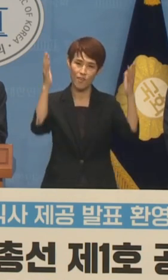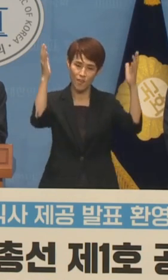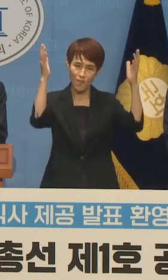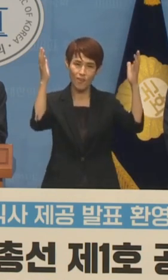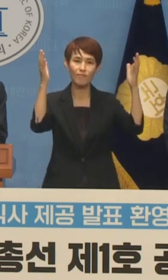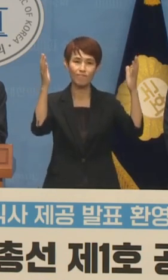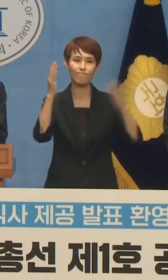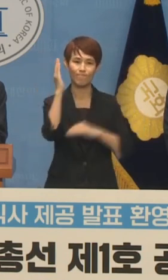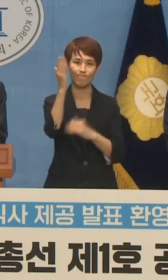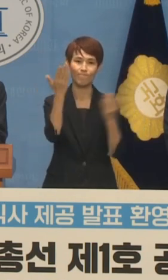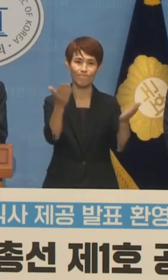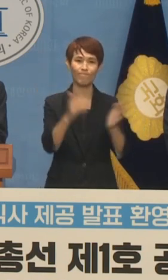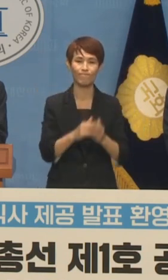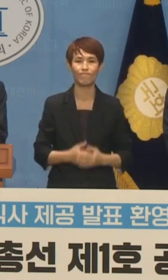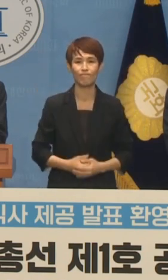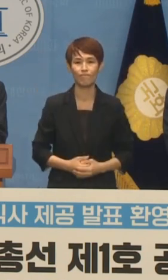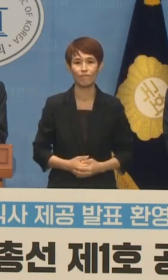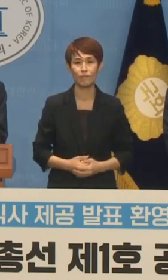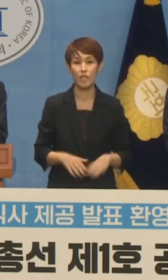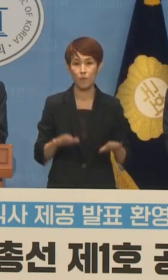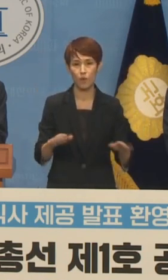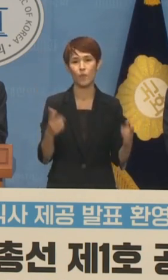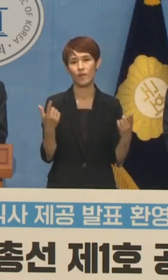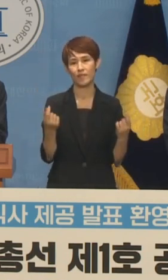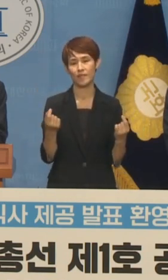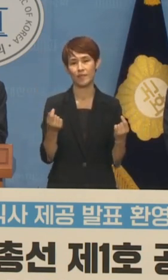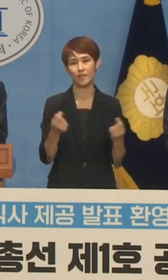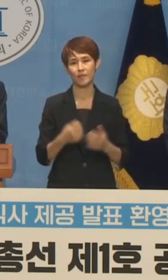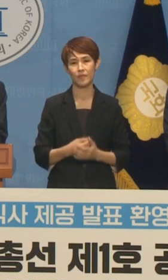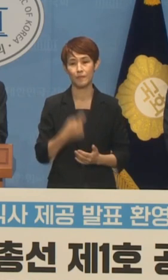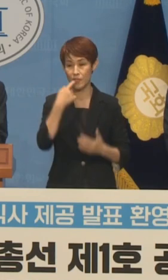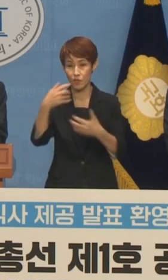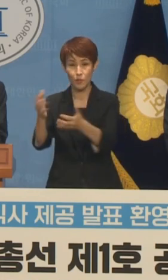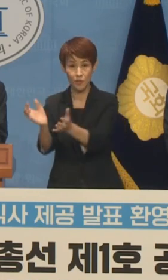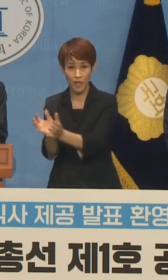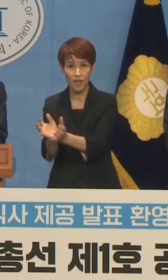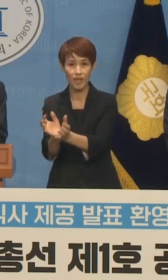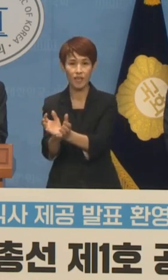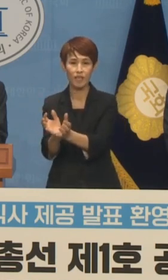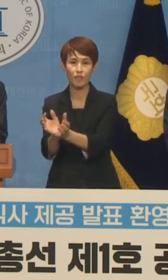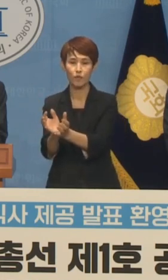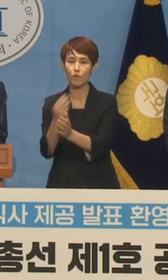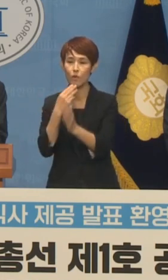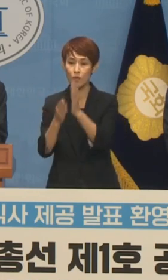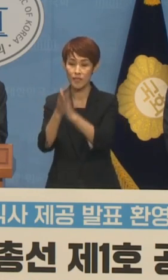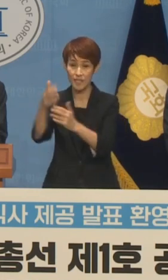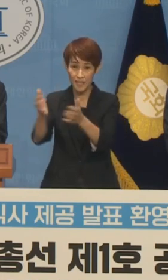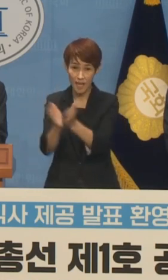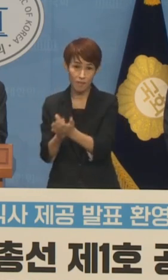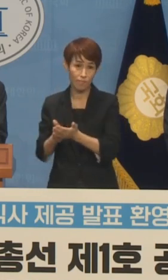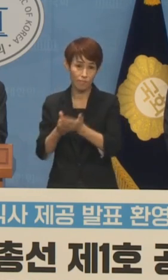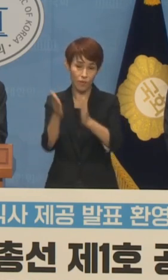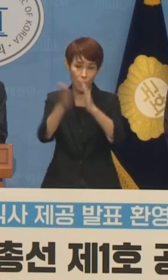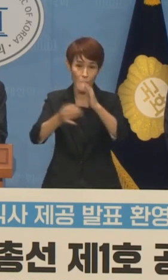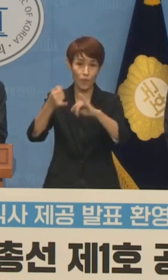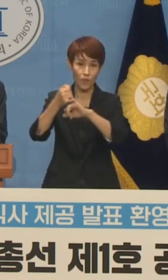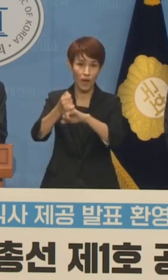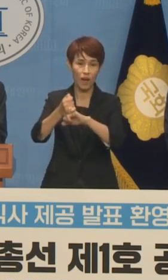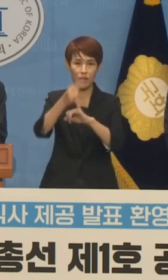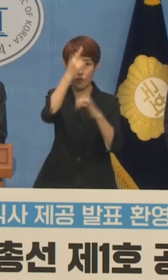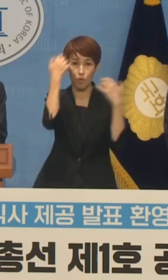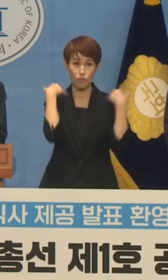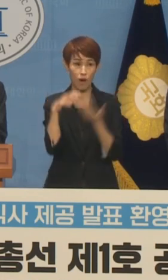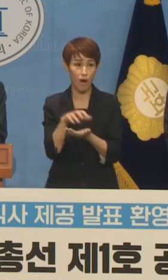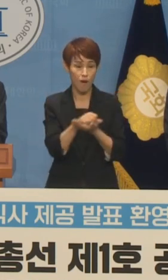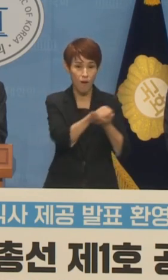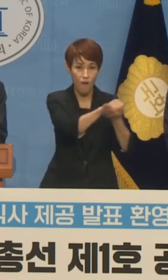뜻을 밝혔습니다. 이번에도 그렇습니다. 더불어민주당과 더불어민주당 서울시당이 내놓은 공약을 정부가